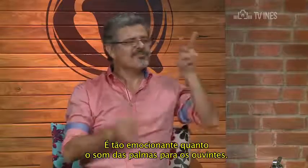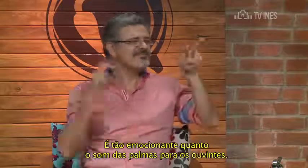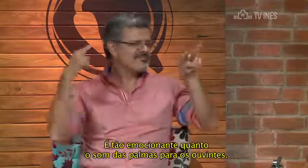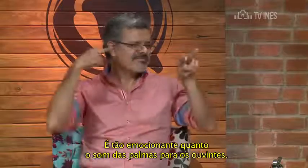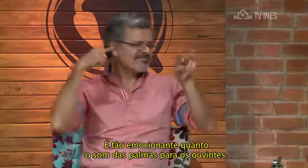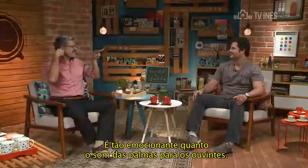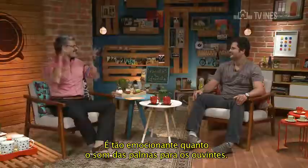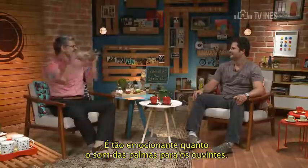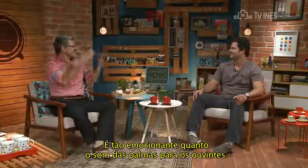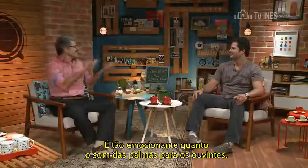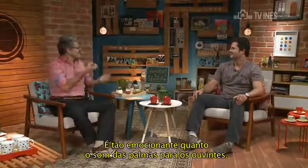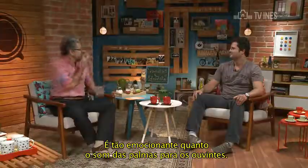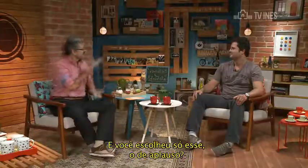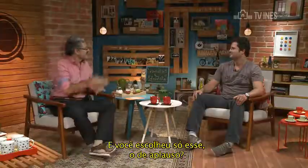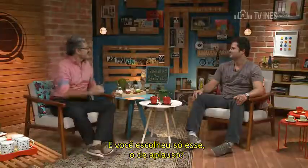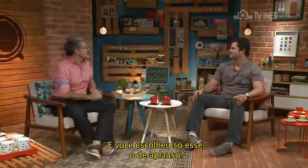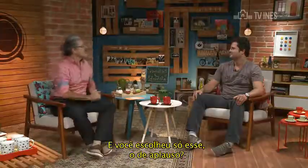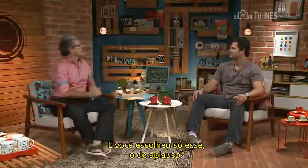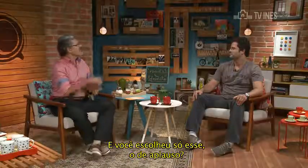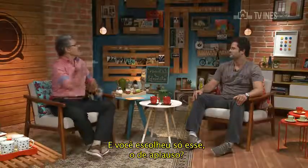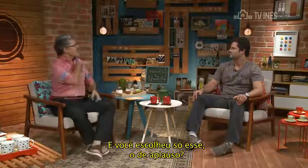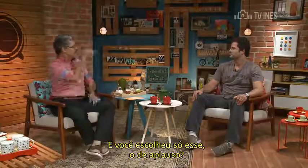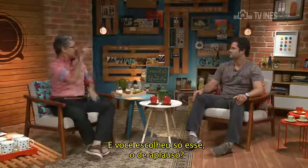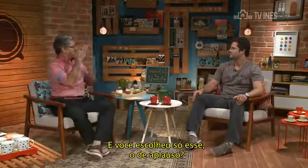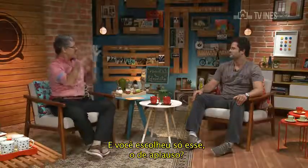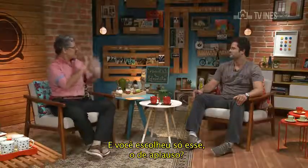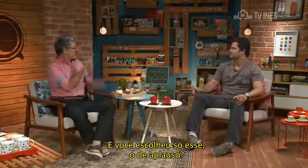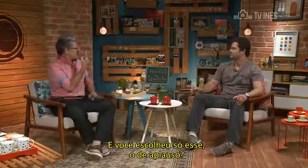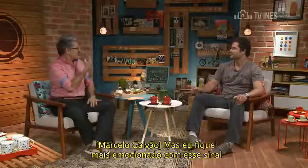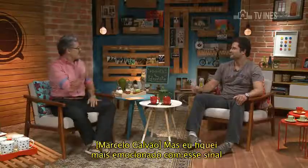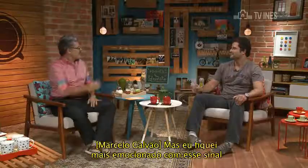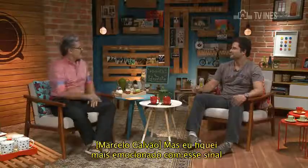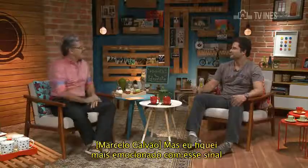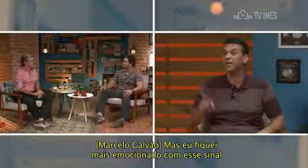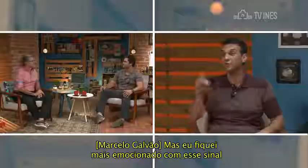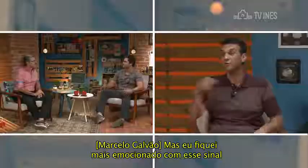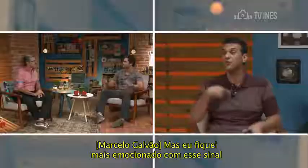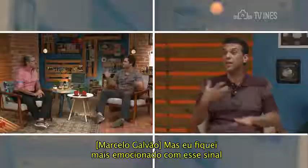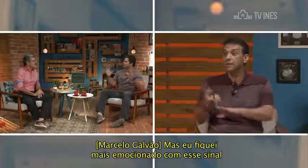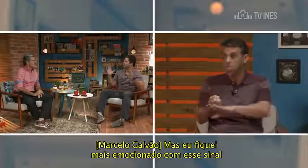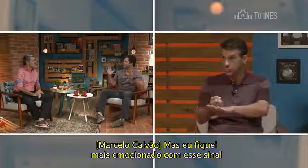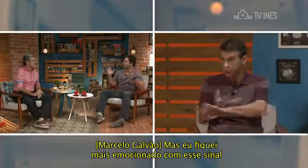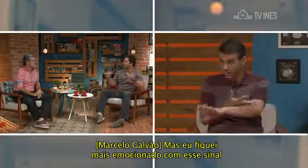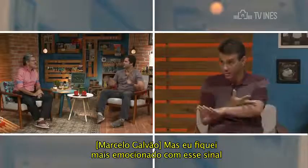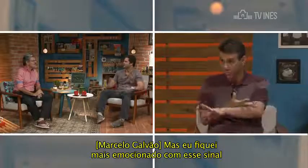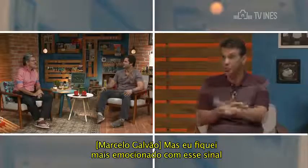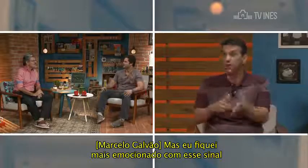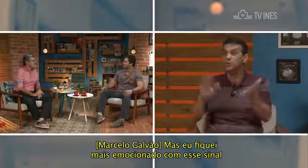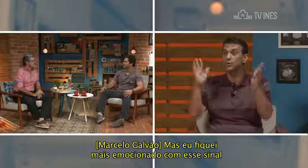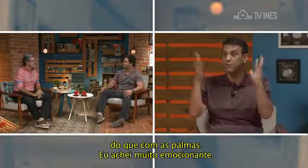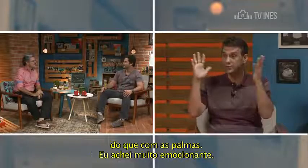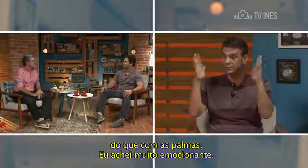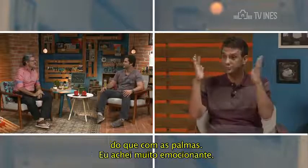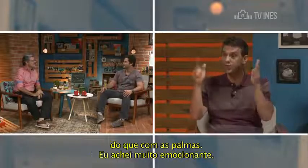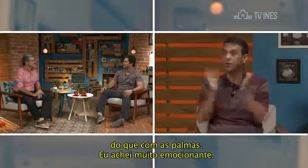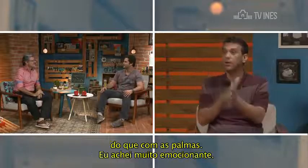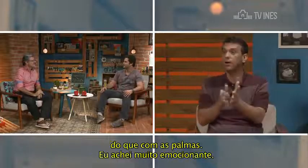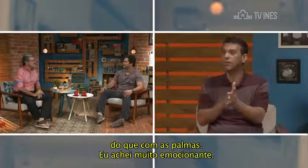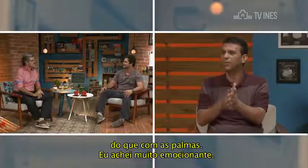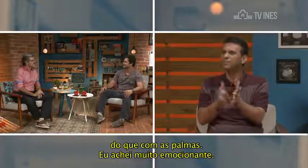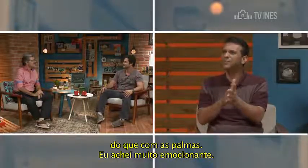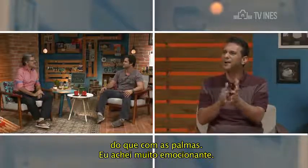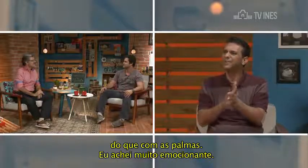os ouvintes. E você escolheu só esse, o de aplauso. Mas eu fiquei mais emocionado com esse sinal do que com as